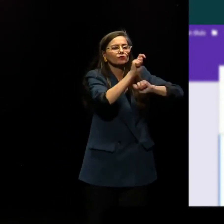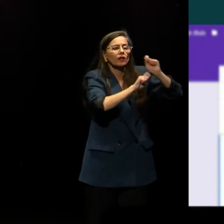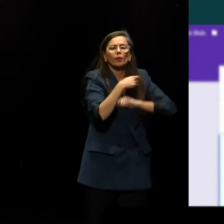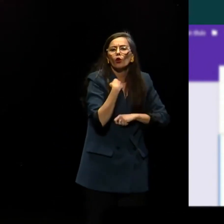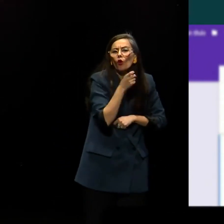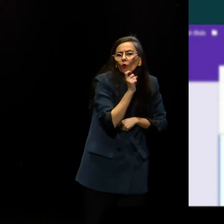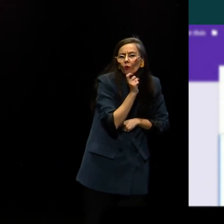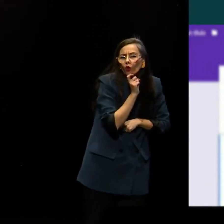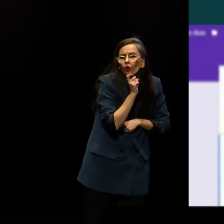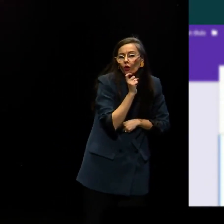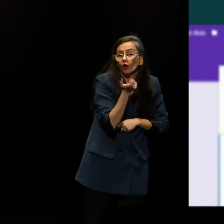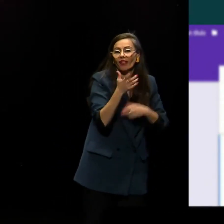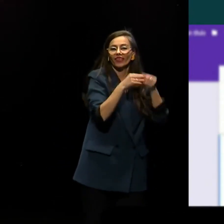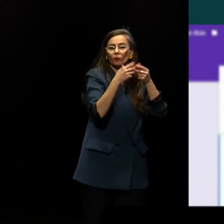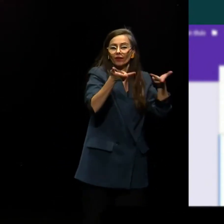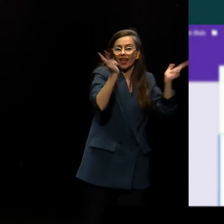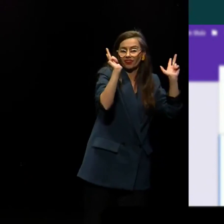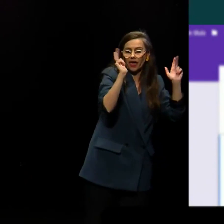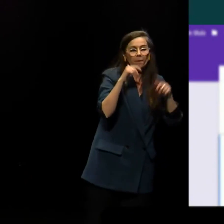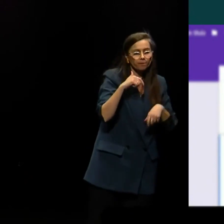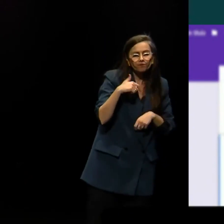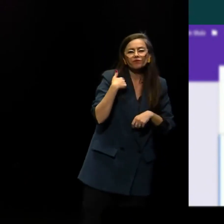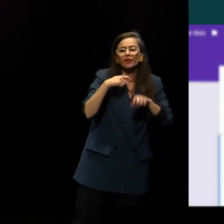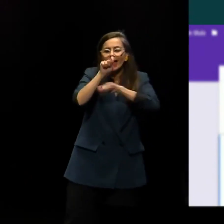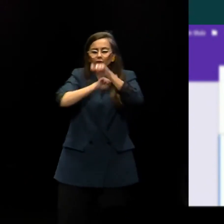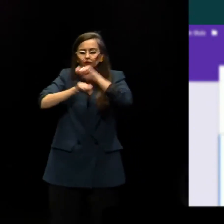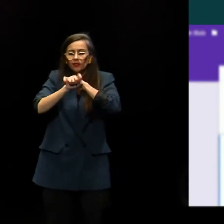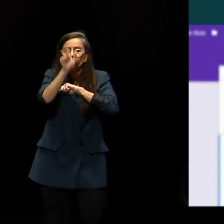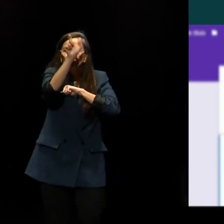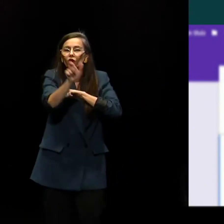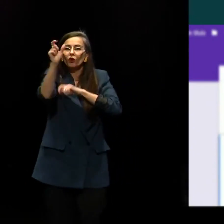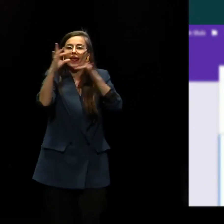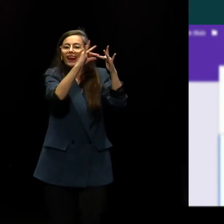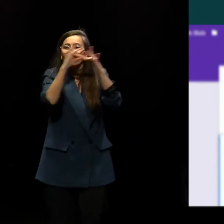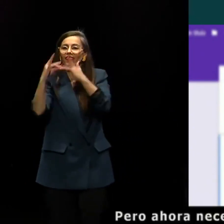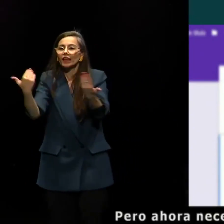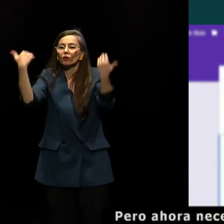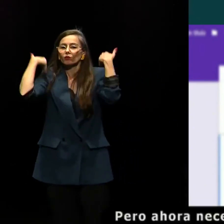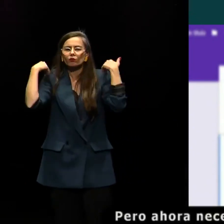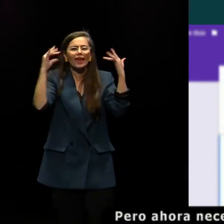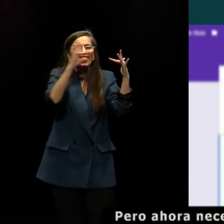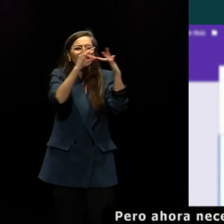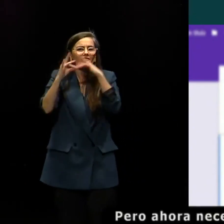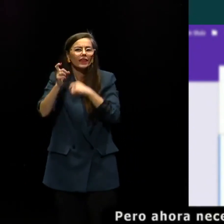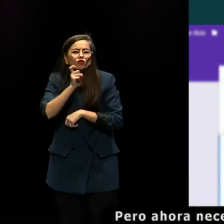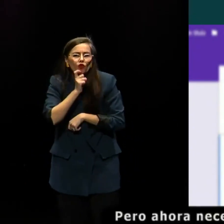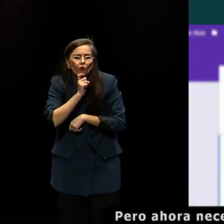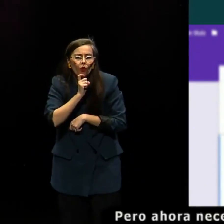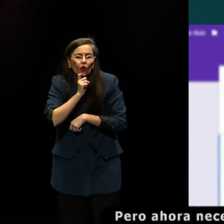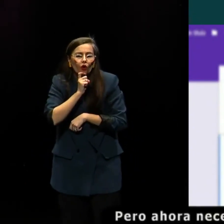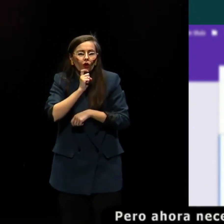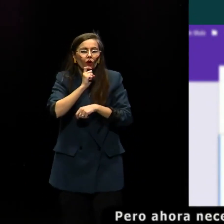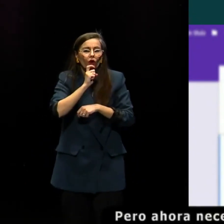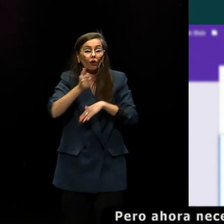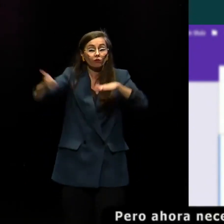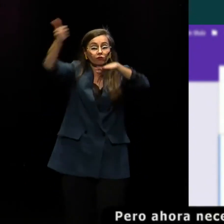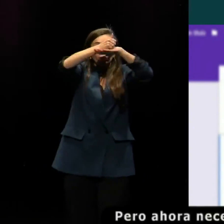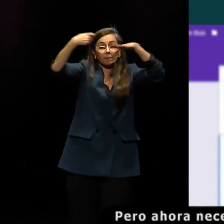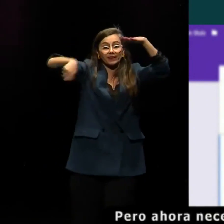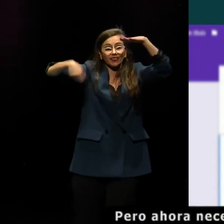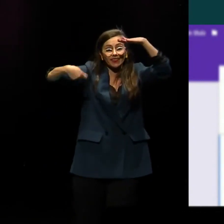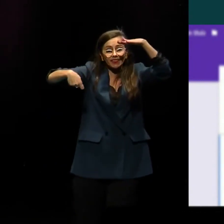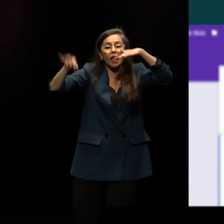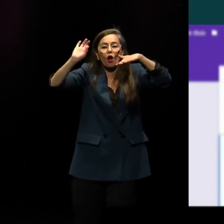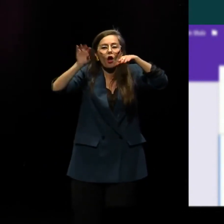qué contamos en las asociaciones, cómo participamos en las asociaciones. ¿Quiénes son los que lideran las asociaciones? ¿De